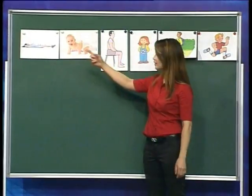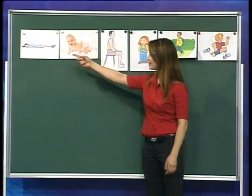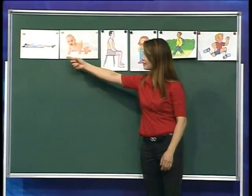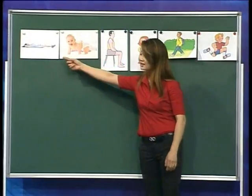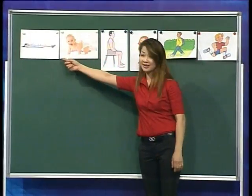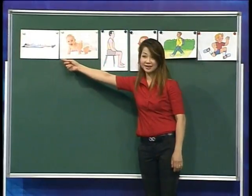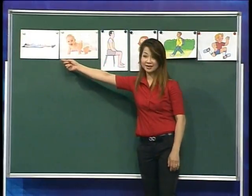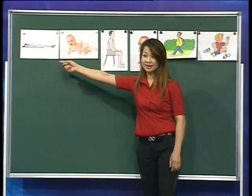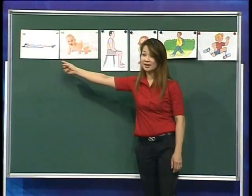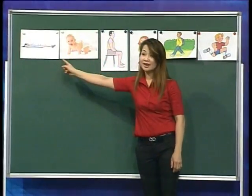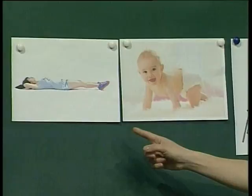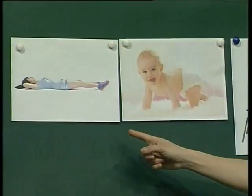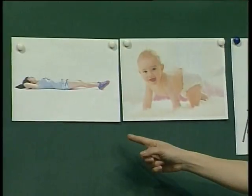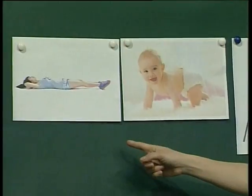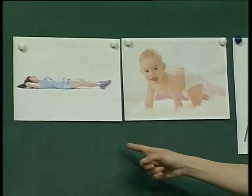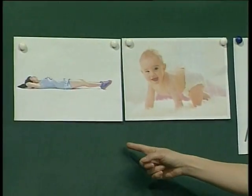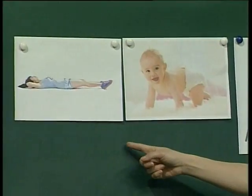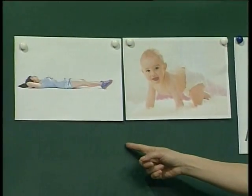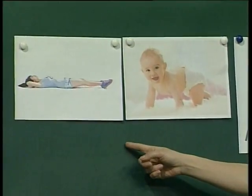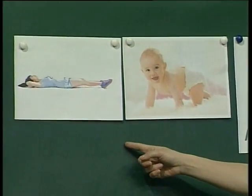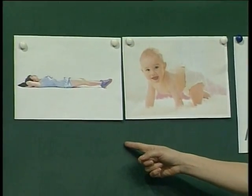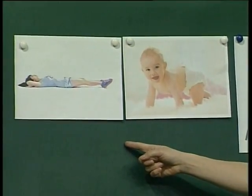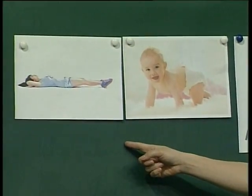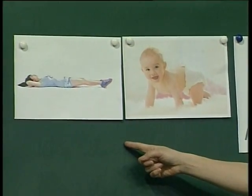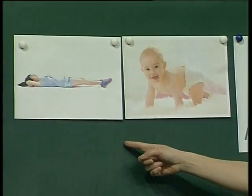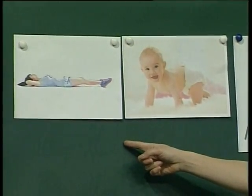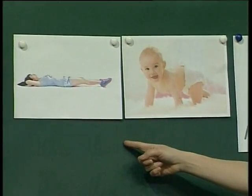Chúng ta vừa làm được rất nhiều hành động đúng không Đầu tiên là ký hiệu nằm